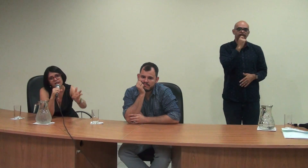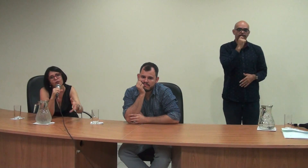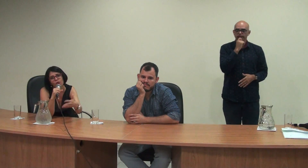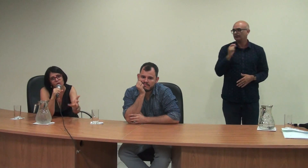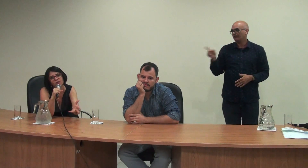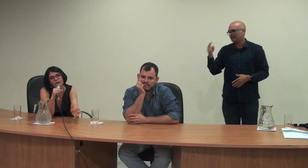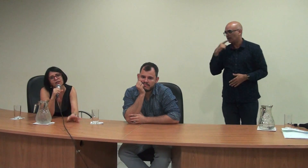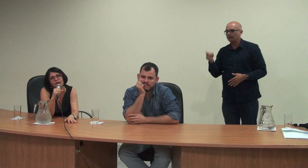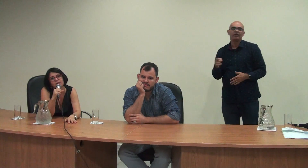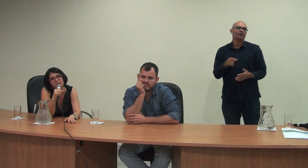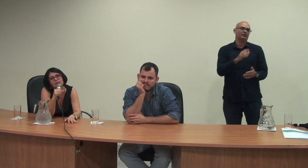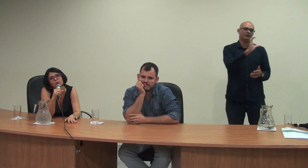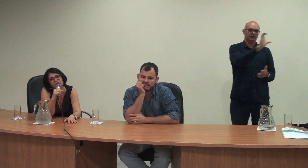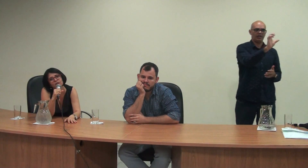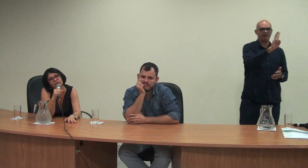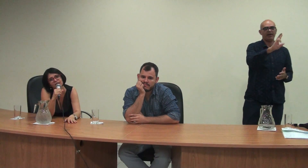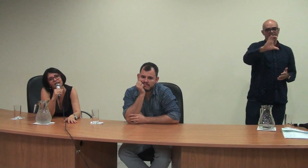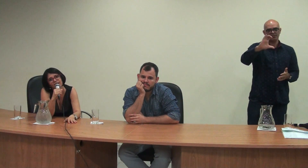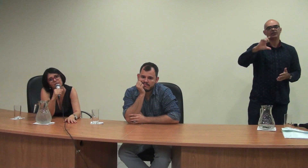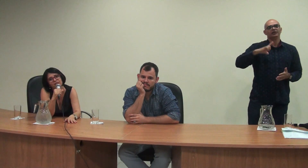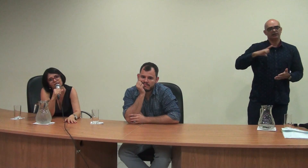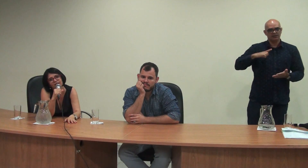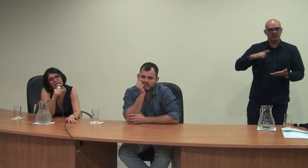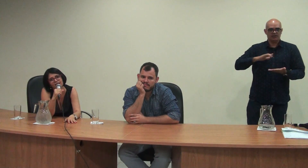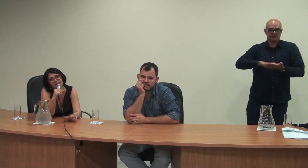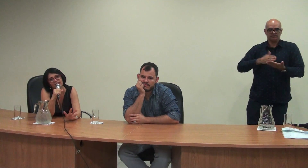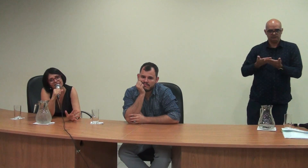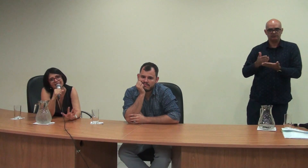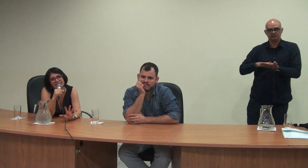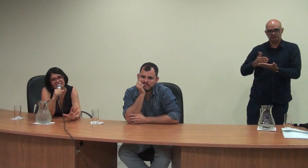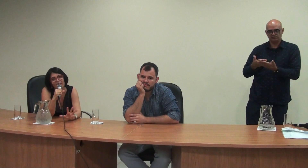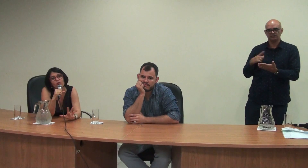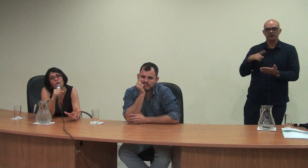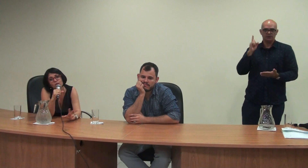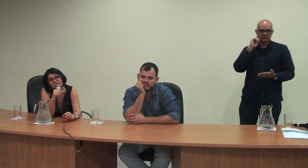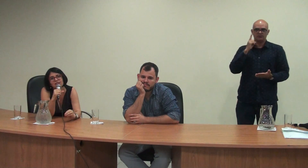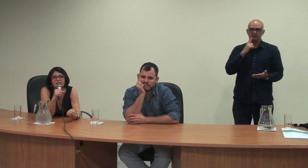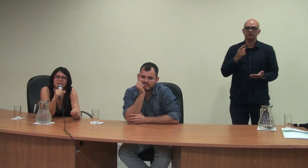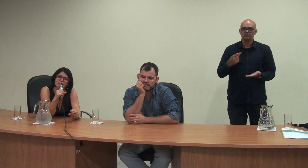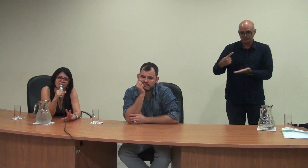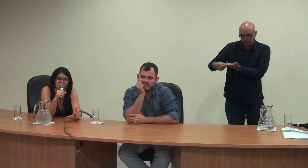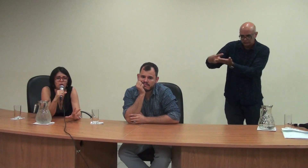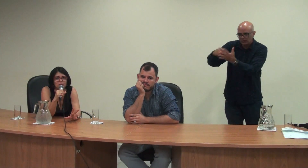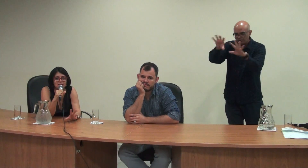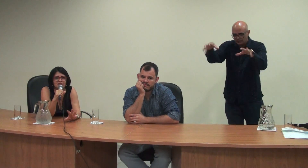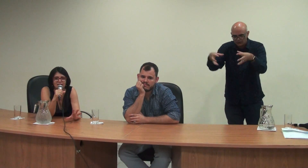com a presença do tradutor-intérprete. Algumas